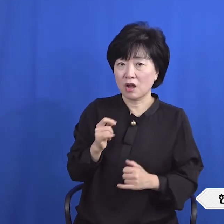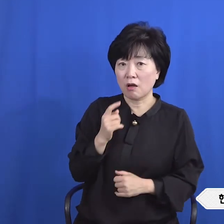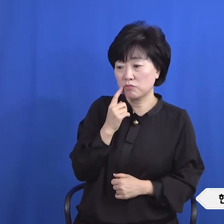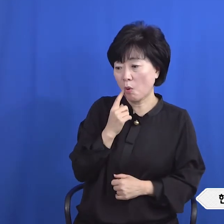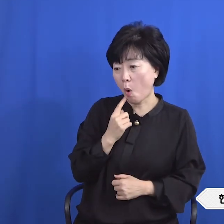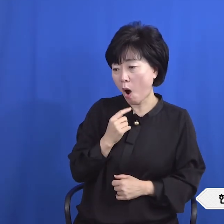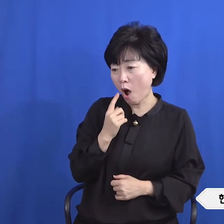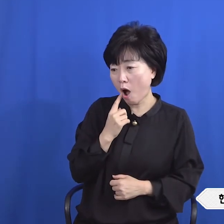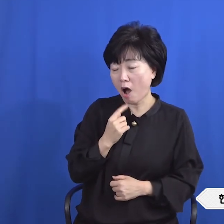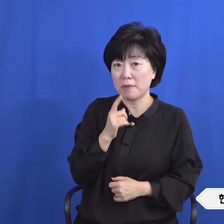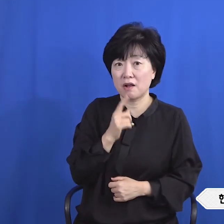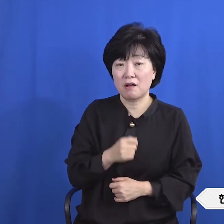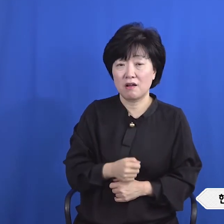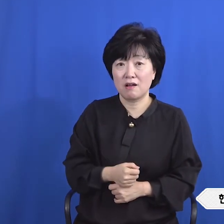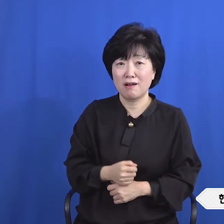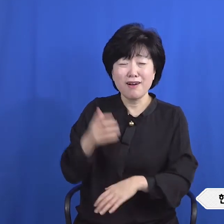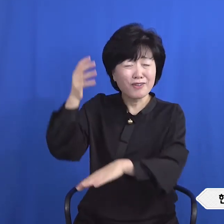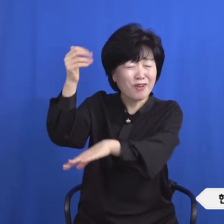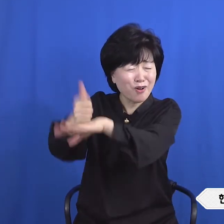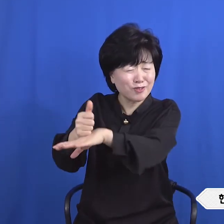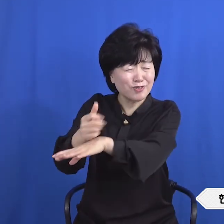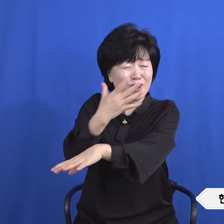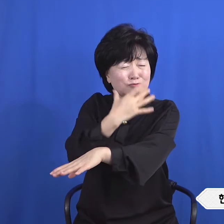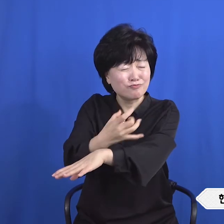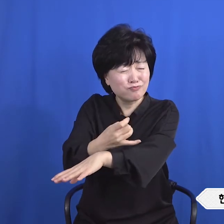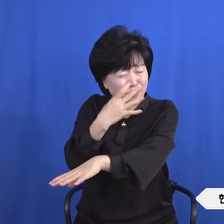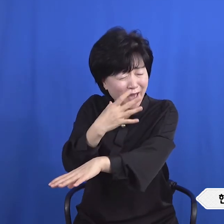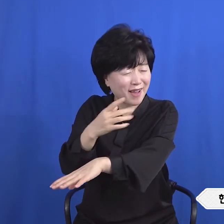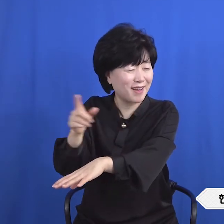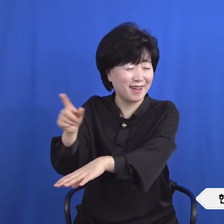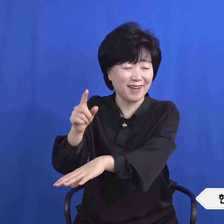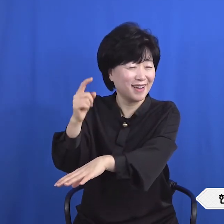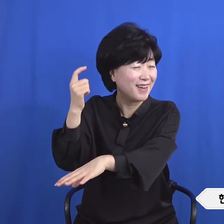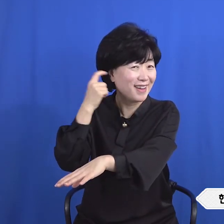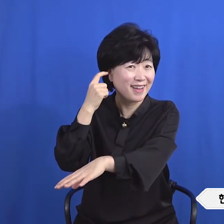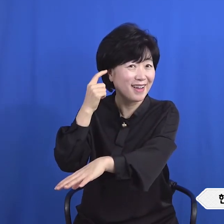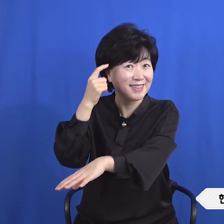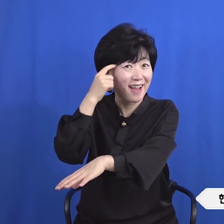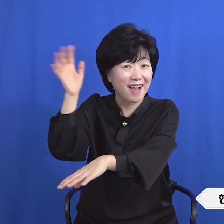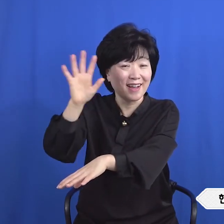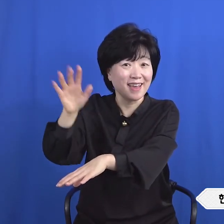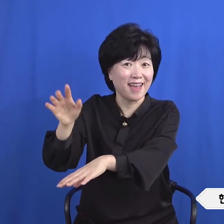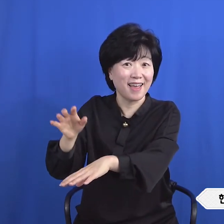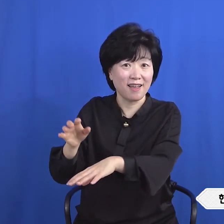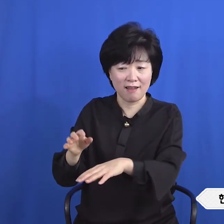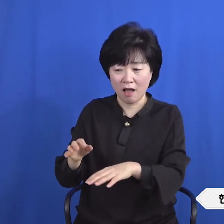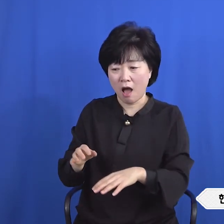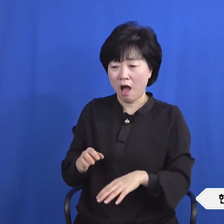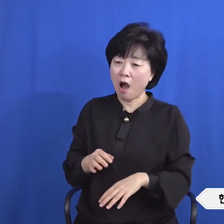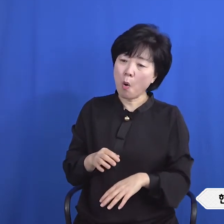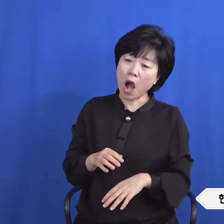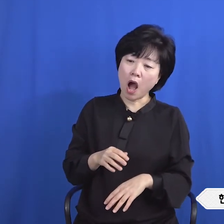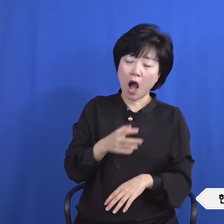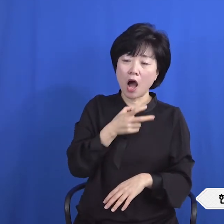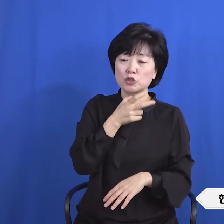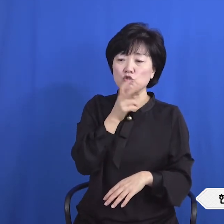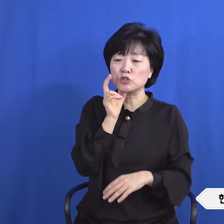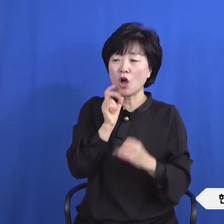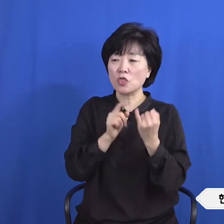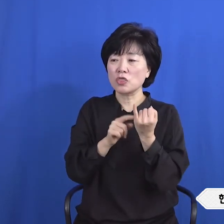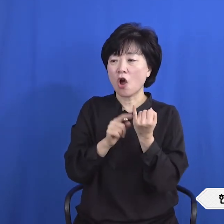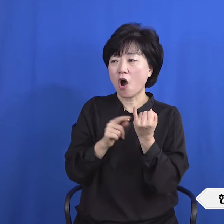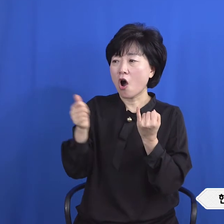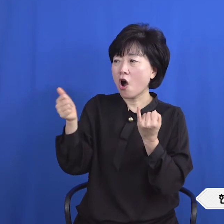사람들이 많습니다. 끝이 어떻게 되었다는 것은 별로 귀에 들어오지도 않고 이야 중년에